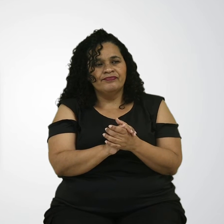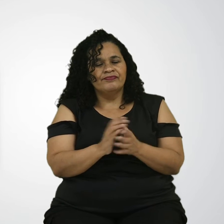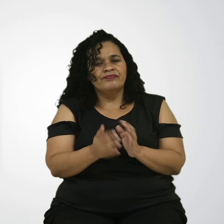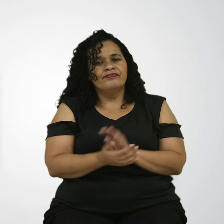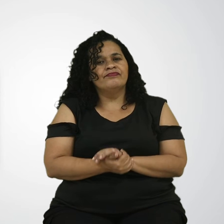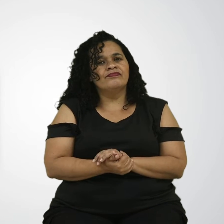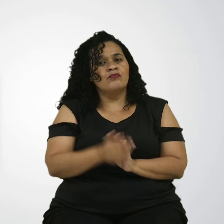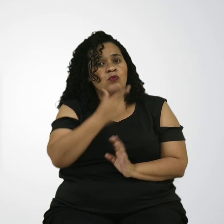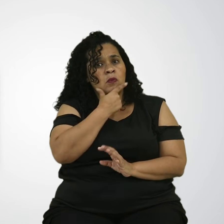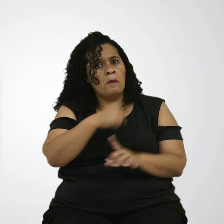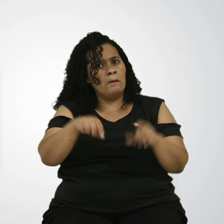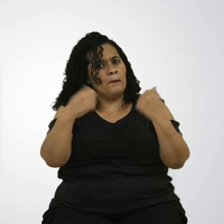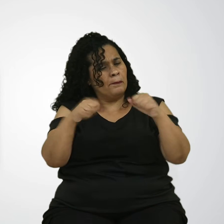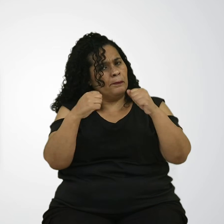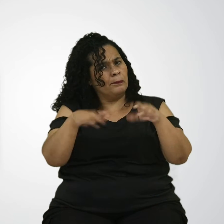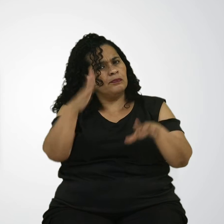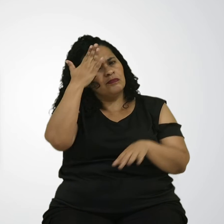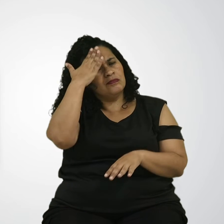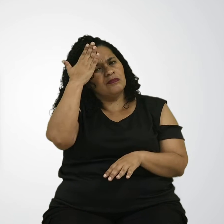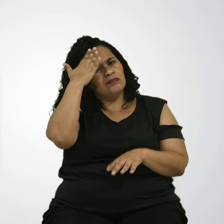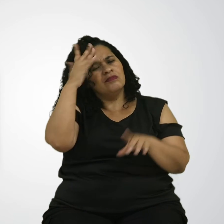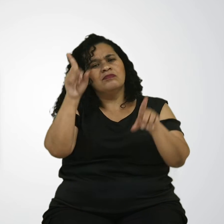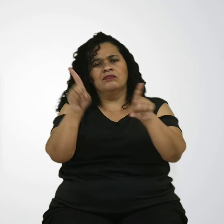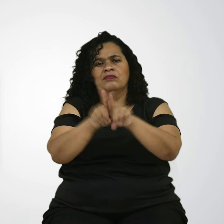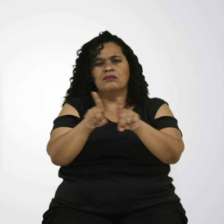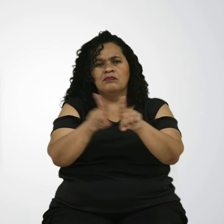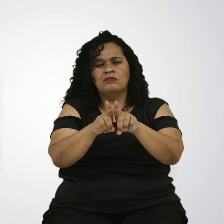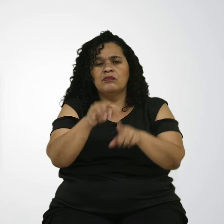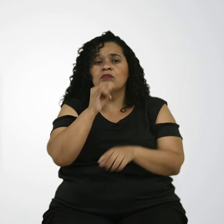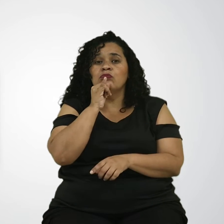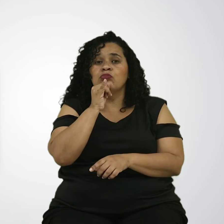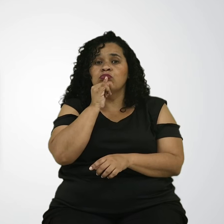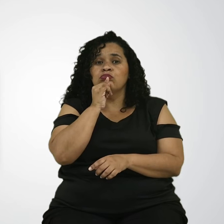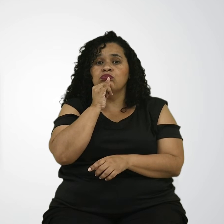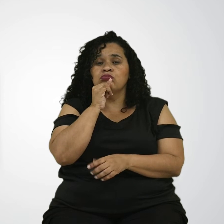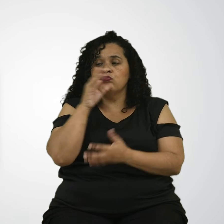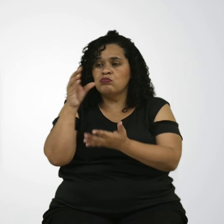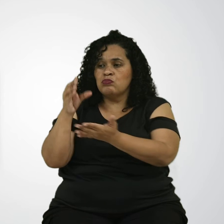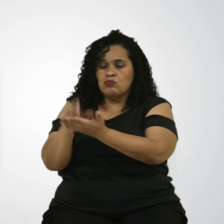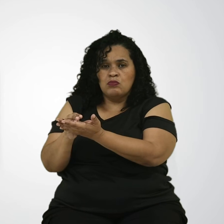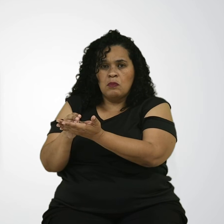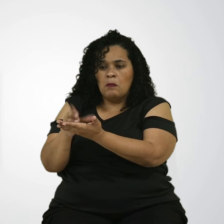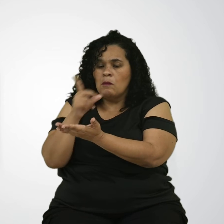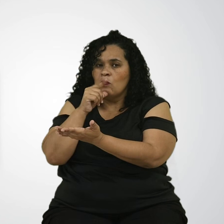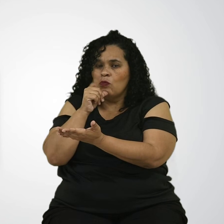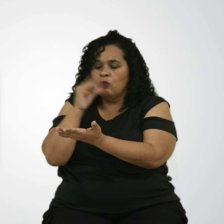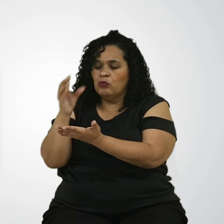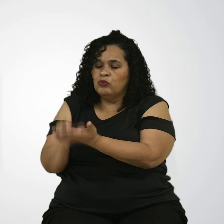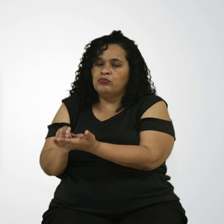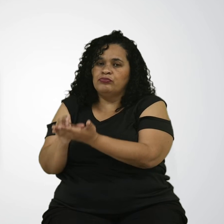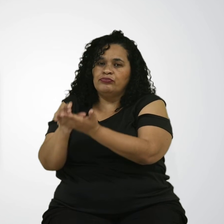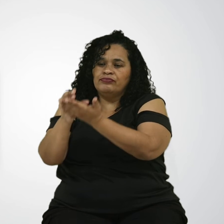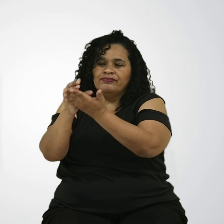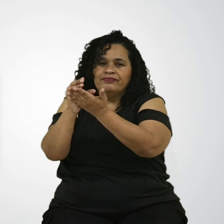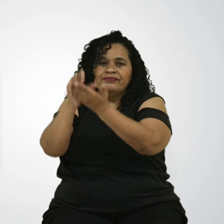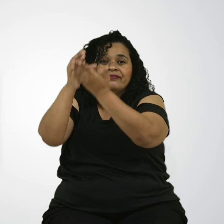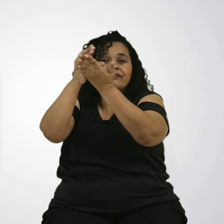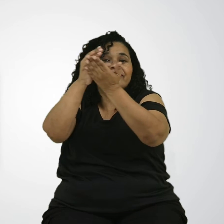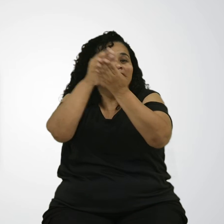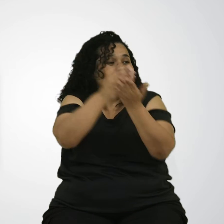entender o seguinte, meu irmão, pegar um copo d'água para sua esposa, aproveitando que você está na cozinha, não cai a mão do braço.